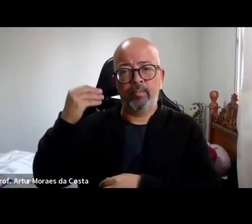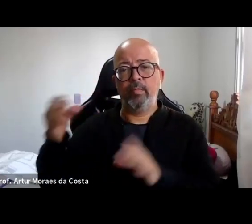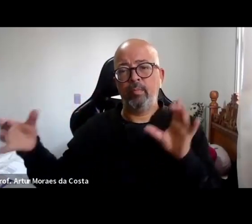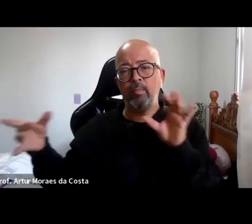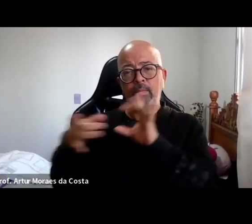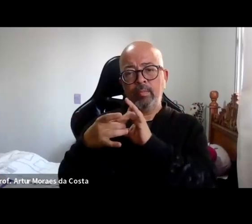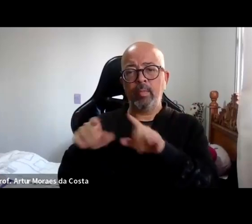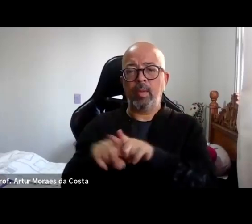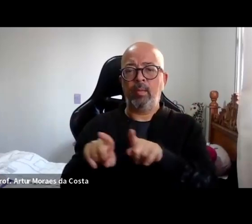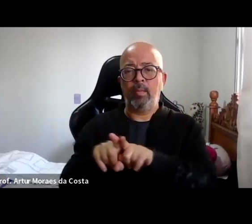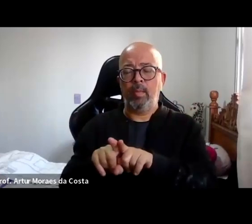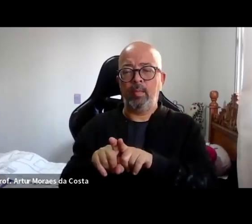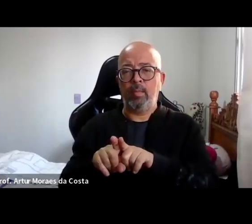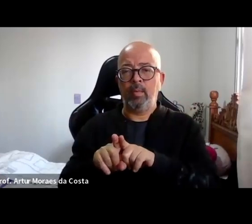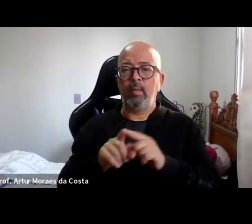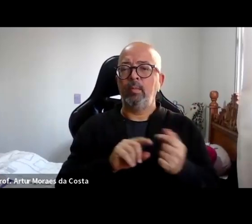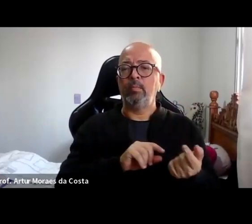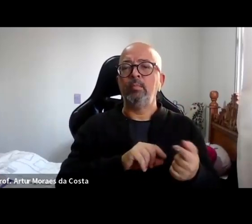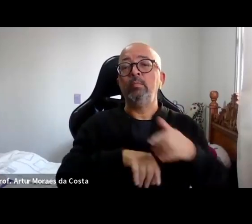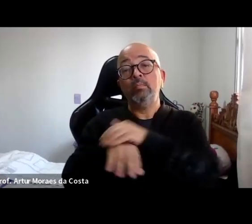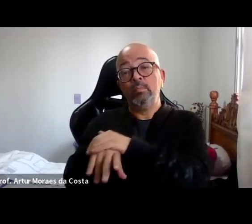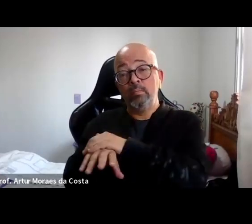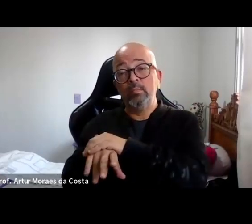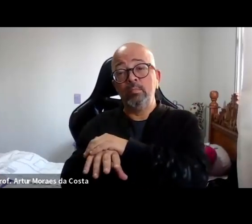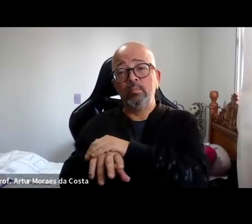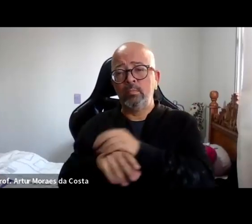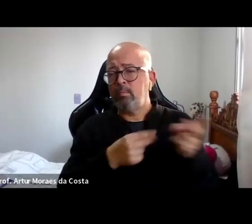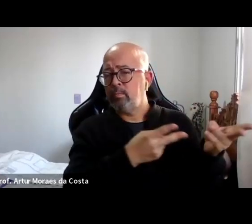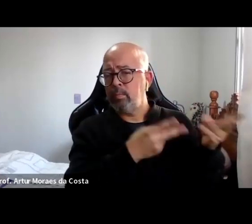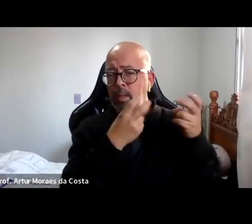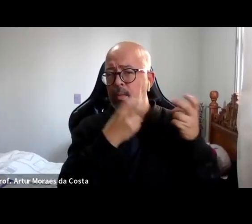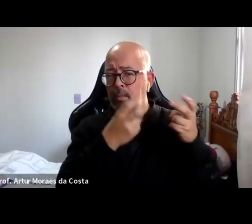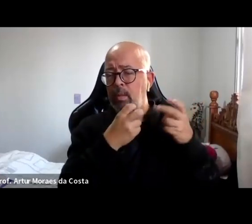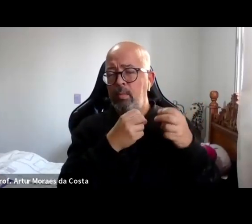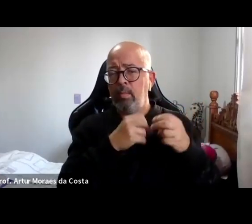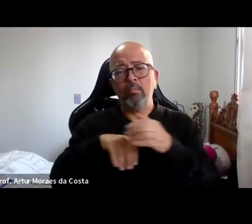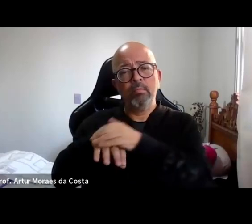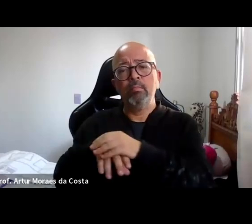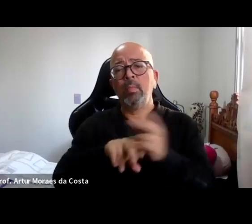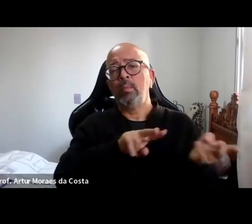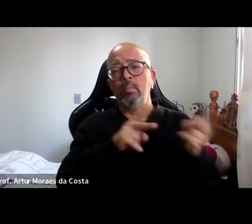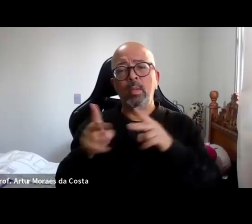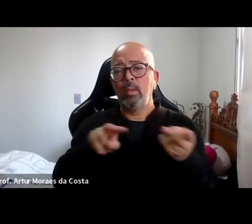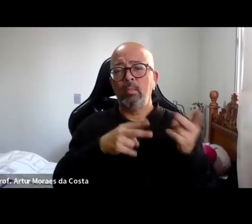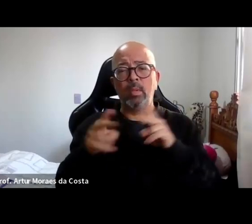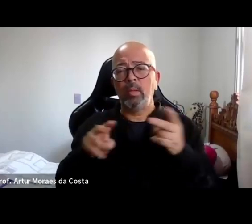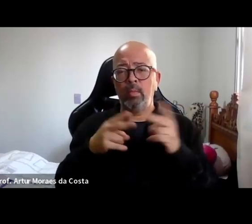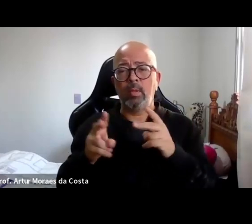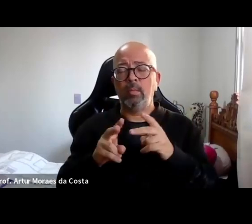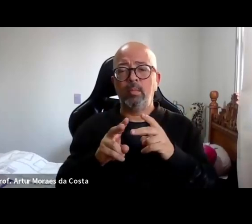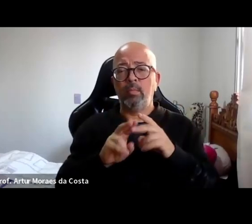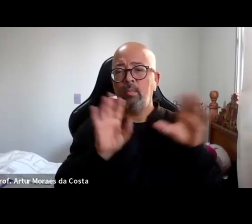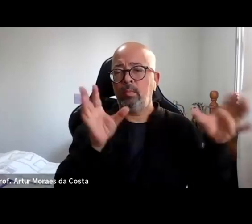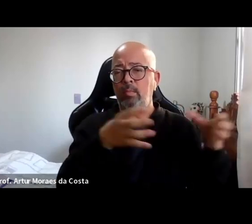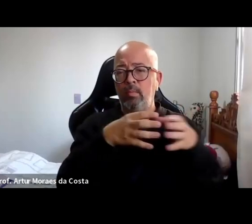compleja de todo el proceso Porque además de la interpretación lingüística y